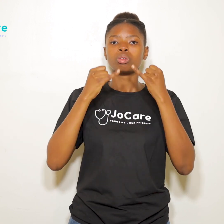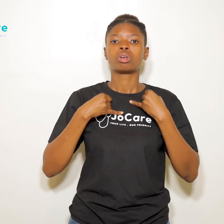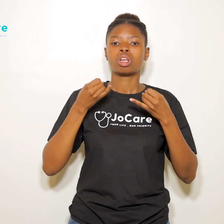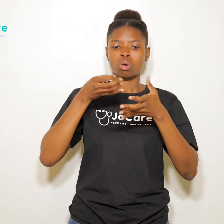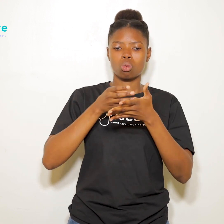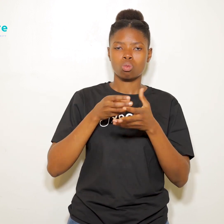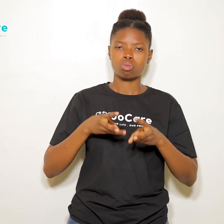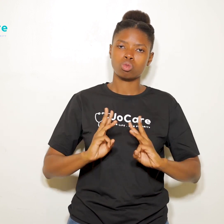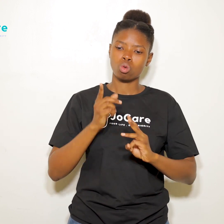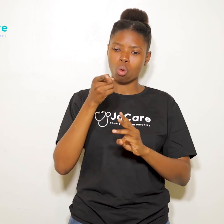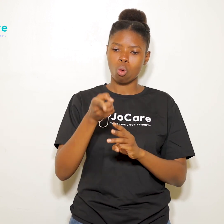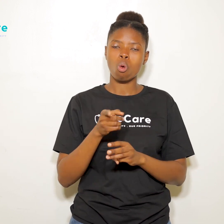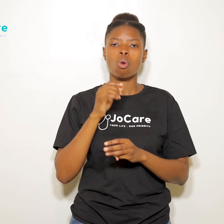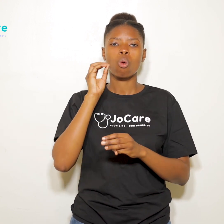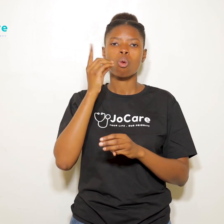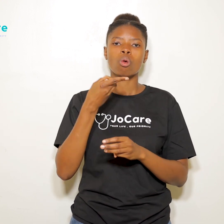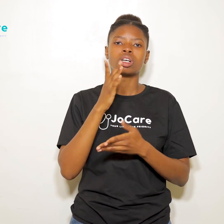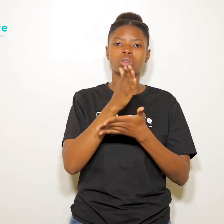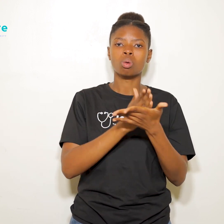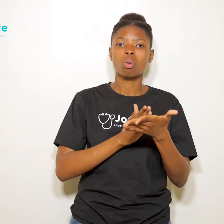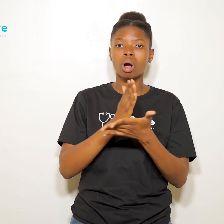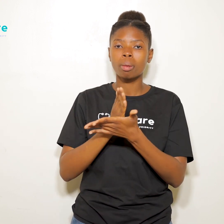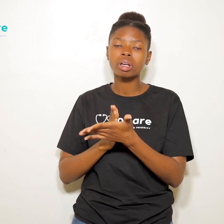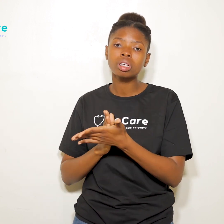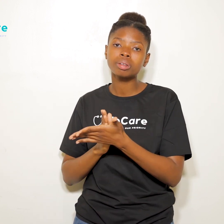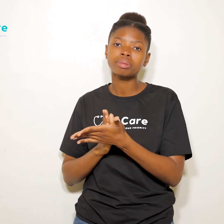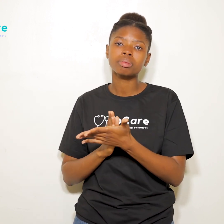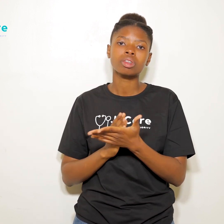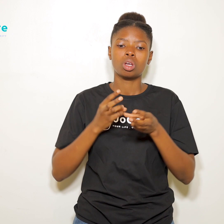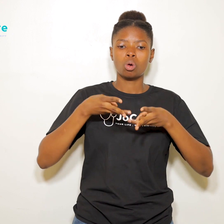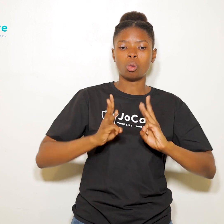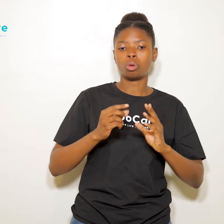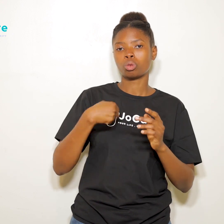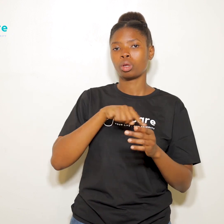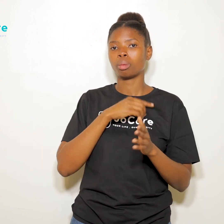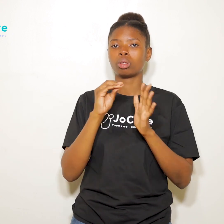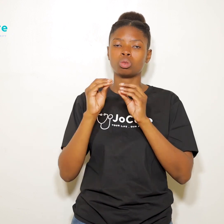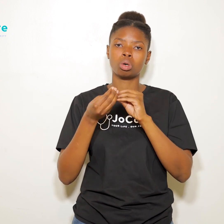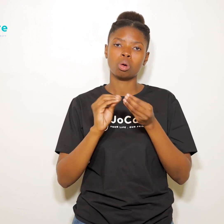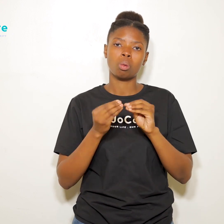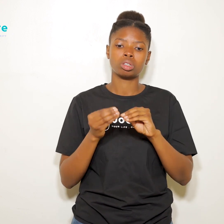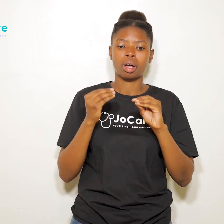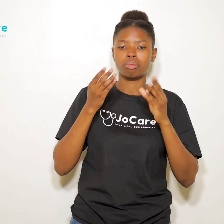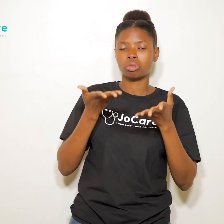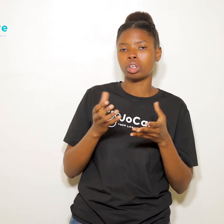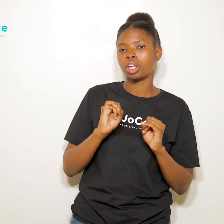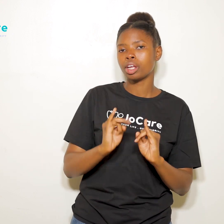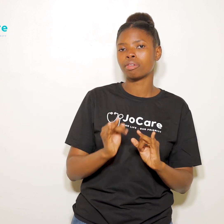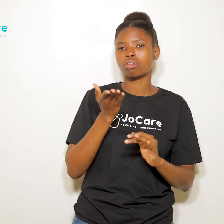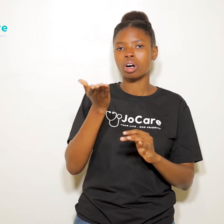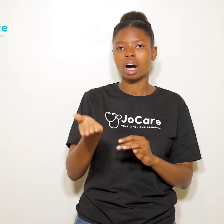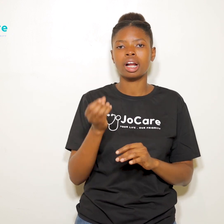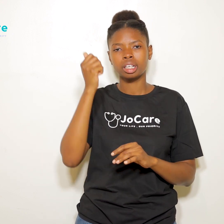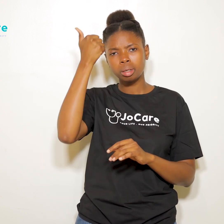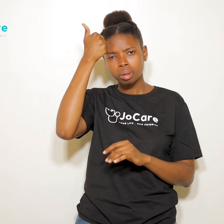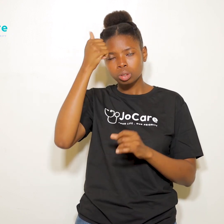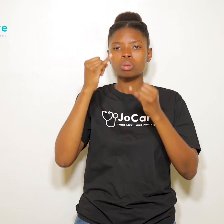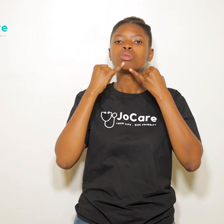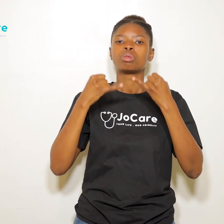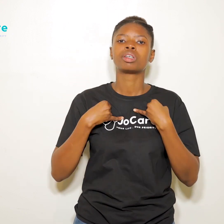kwezi bakugabanya, uko twakubara, munatubwiye n'ibyo bimenyetso niba bihari. Yego. Ubu kwezi